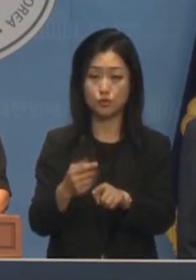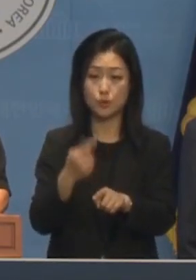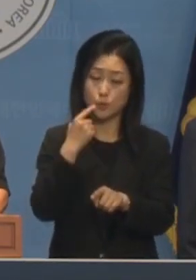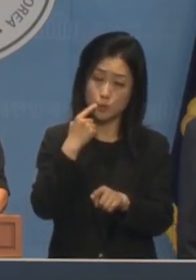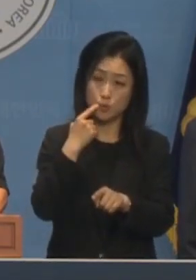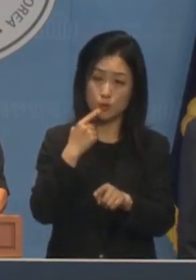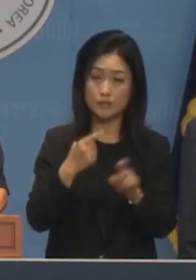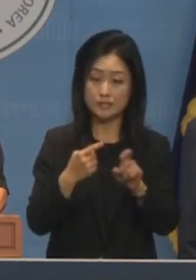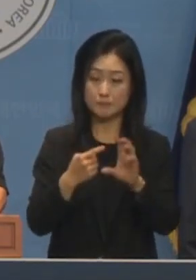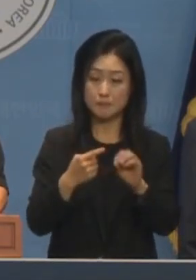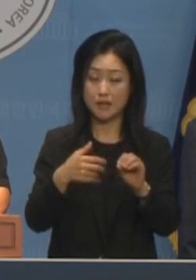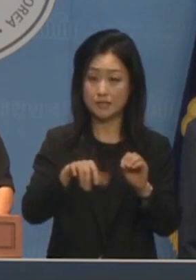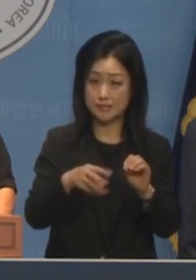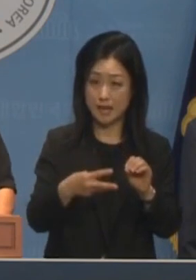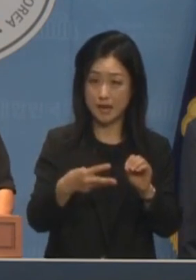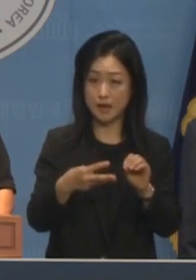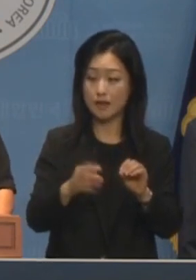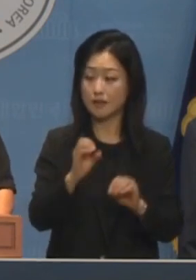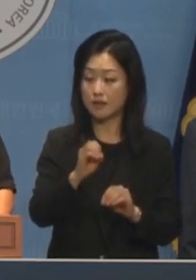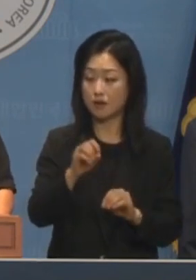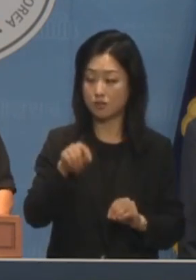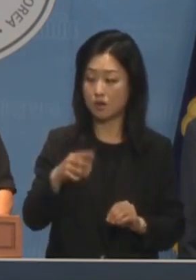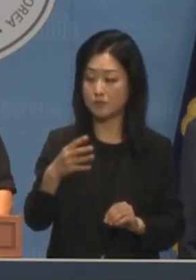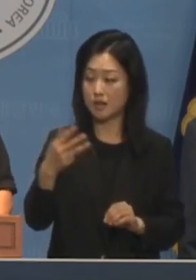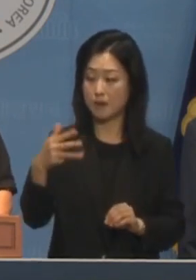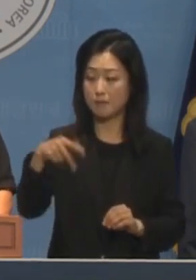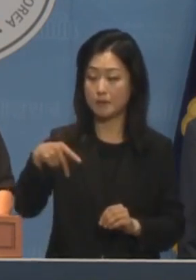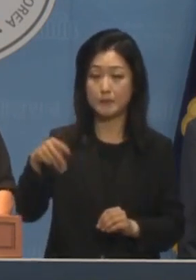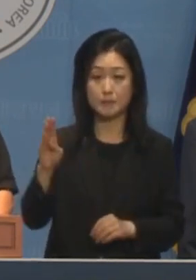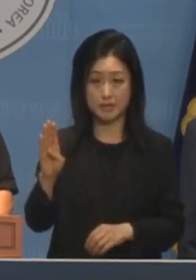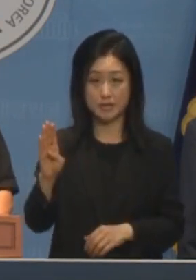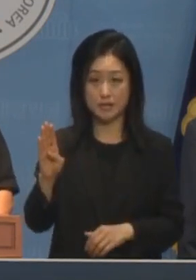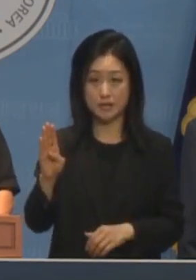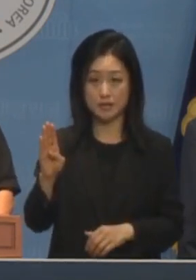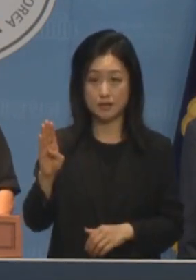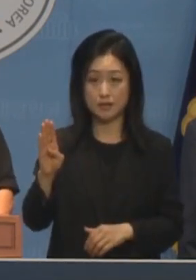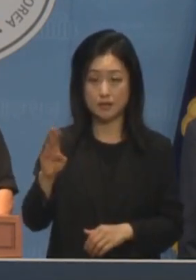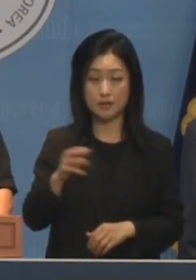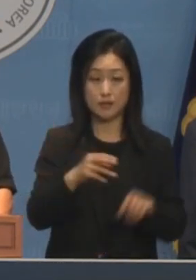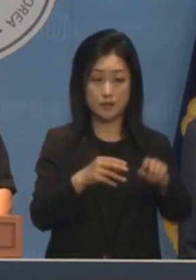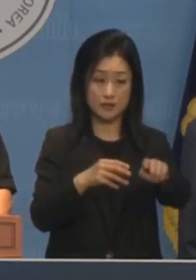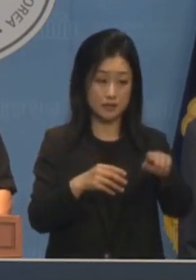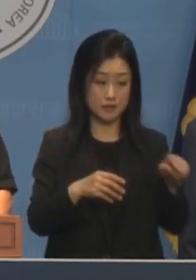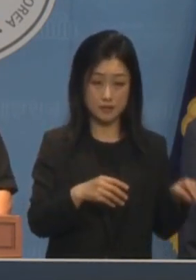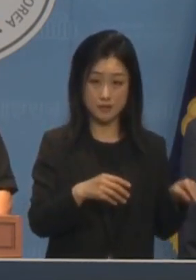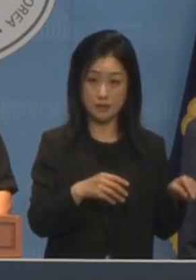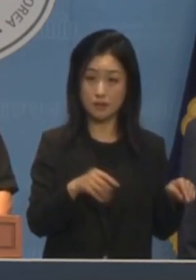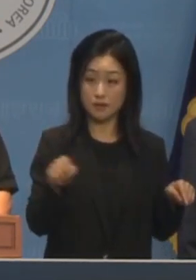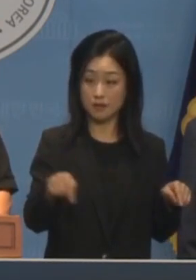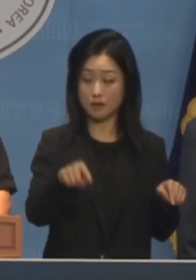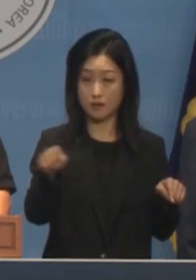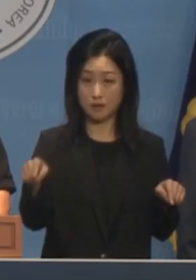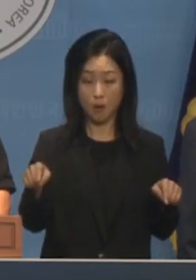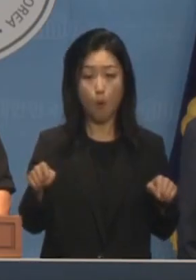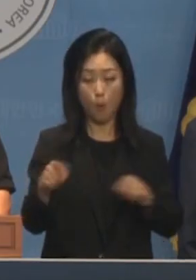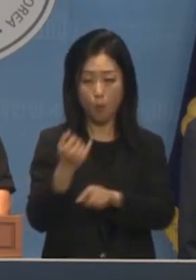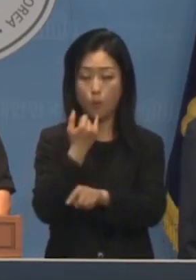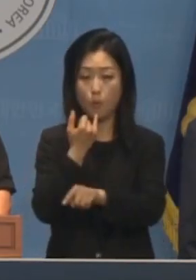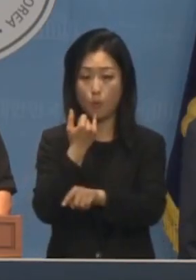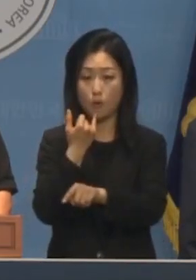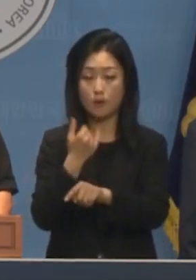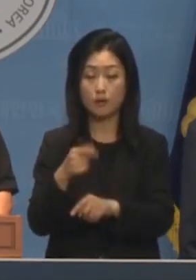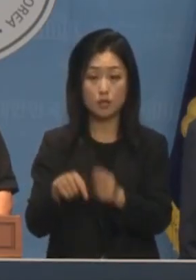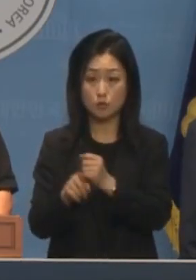셀, 마이크로시스틴 농도는 0.48 ppb로 대청호와 강경폭우에 비해 큰 차이를 보였습니다.